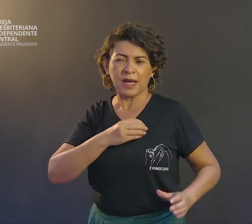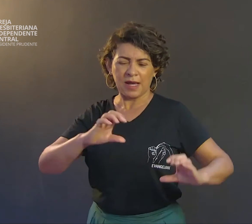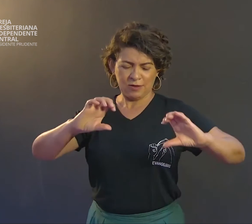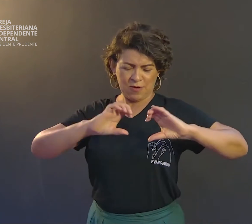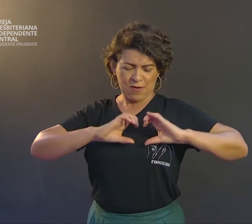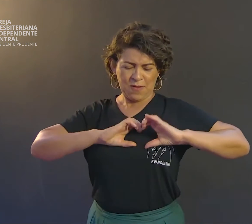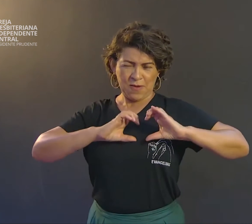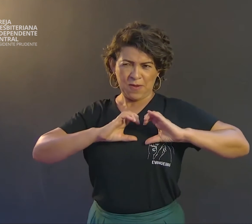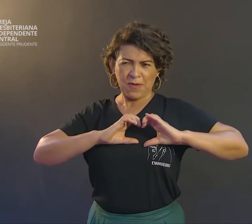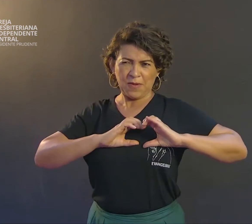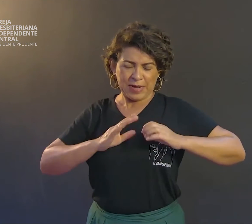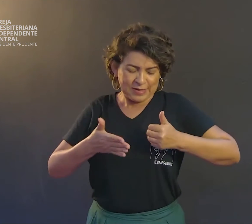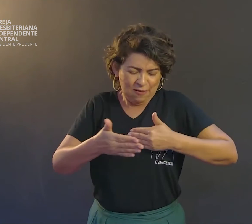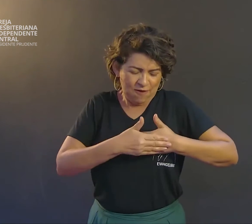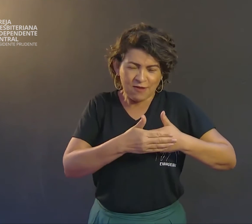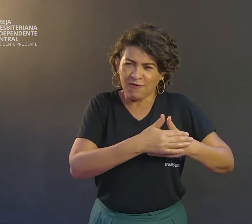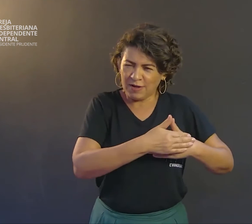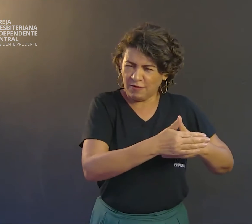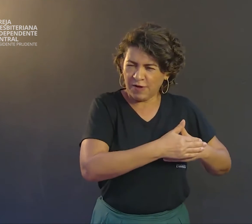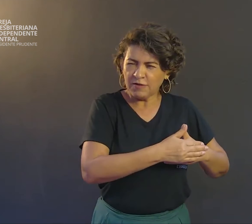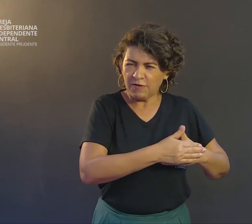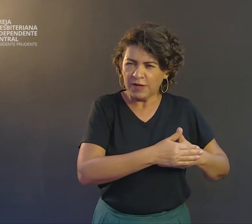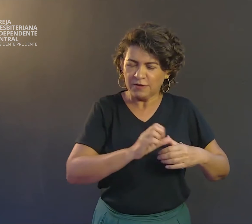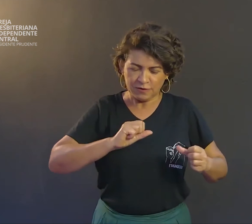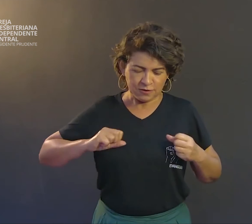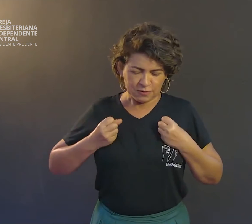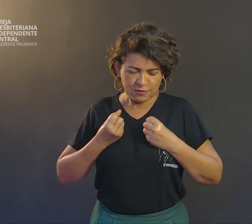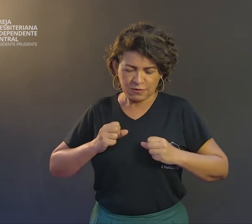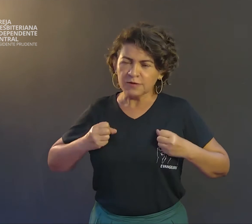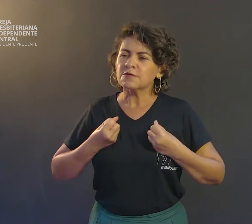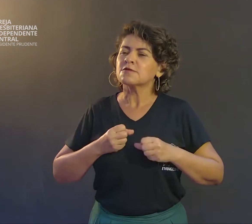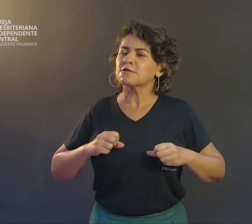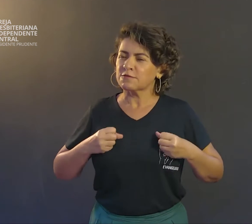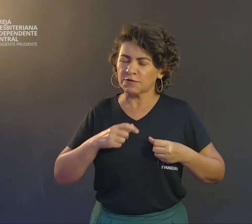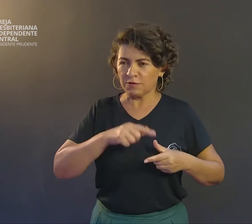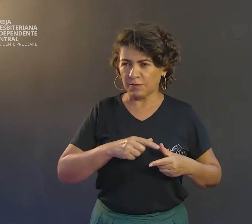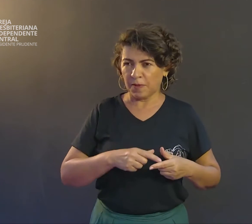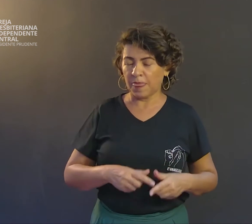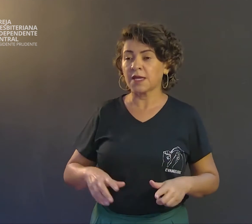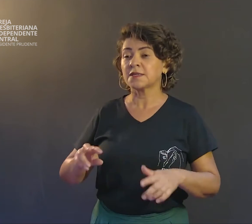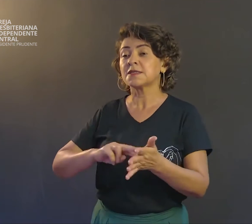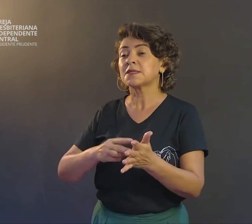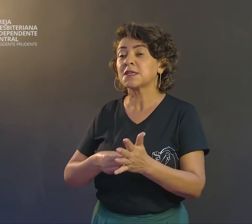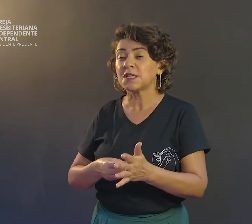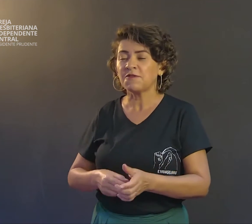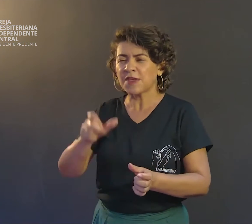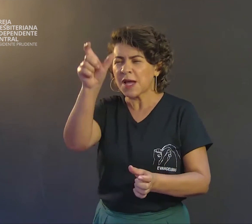Já conheci muitas pessoas aprisionadas por estes espíritos, muitos